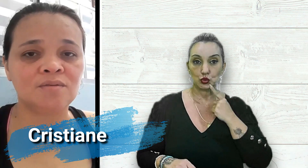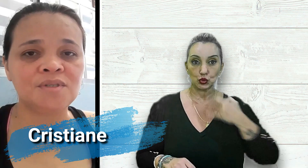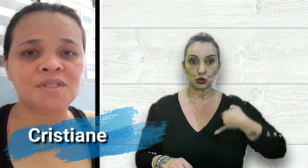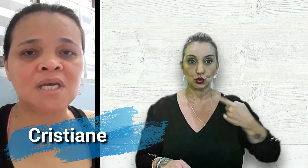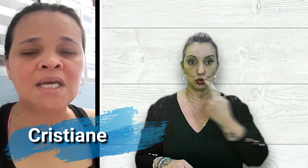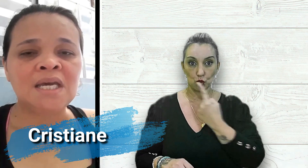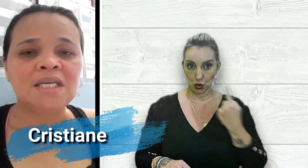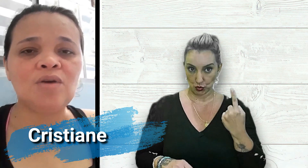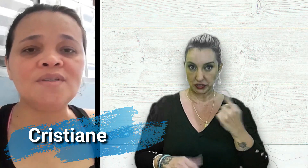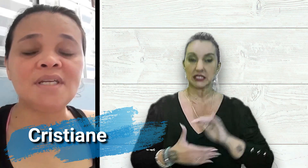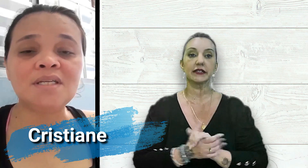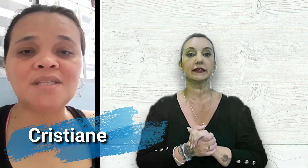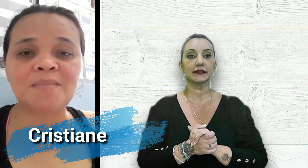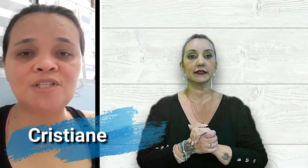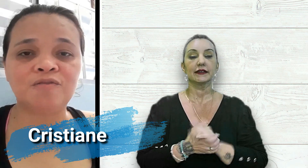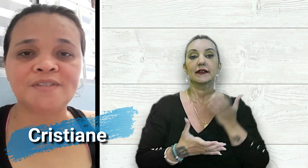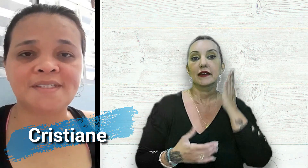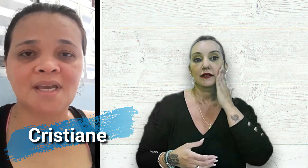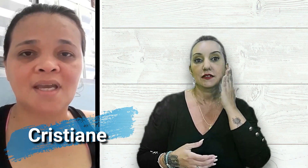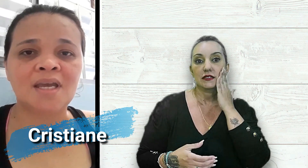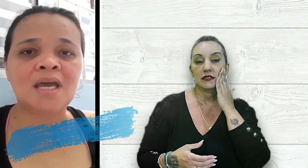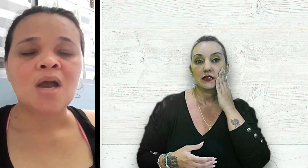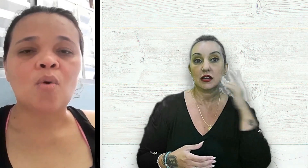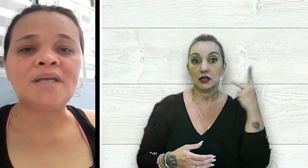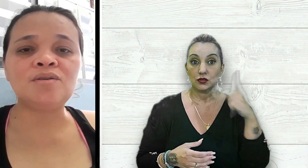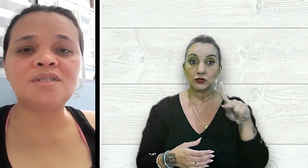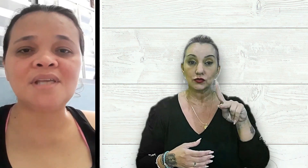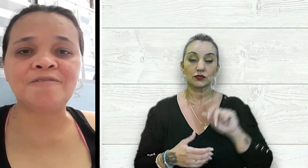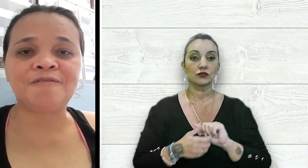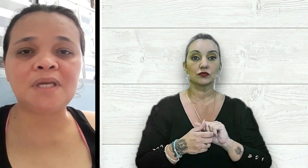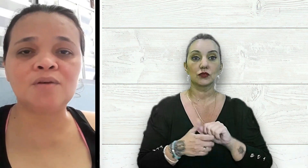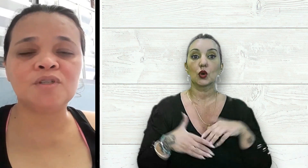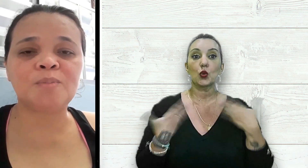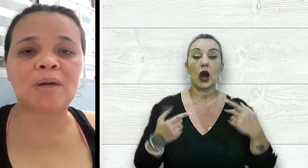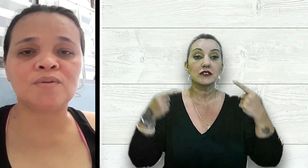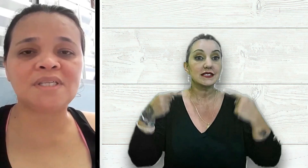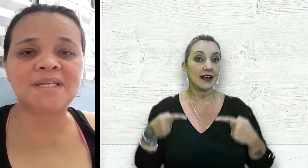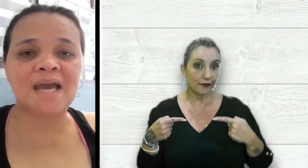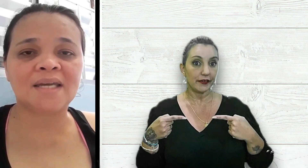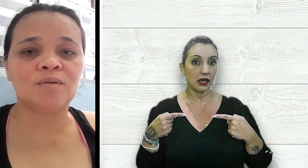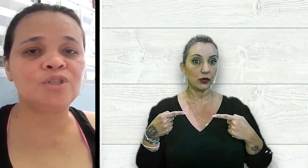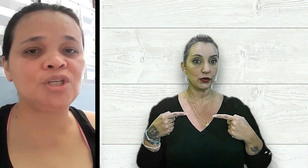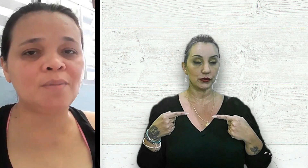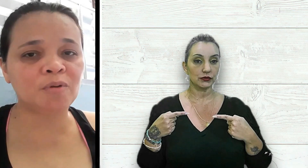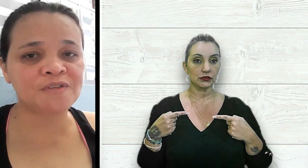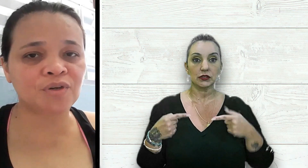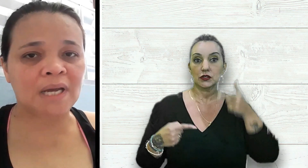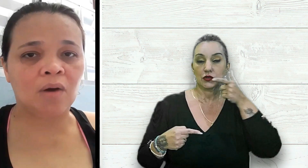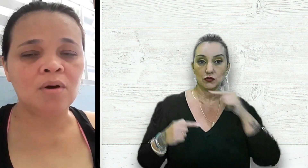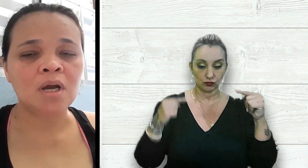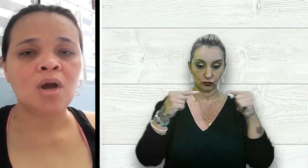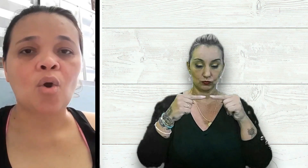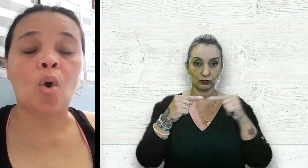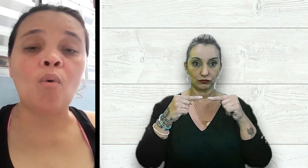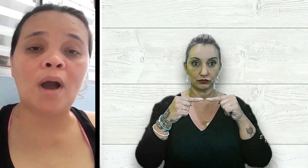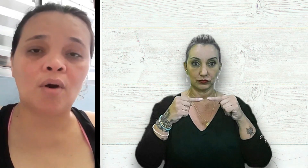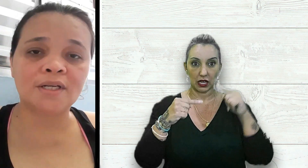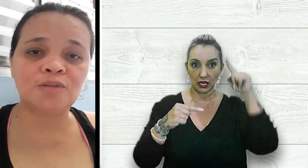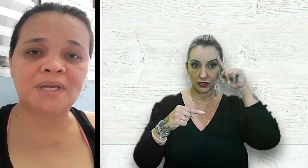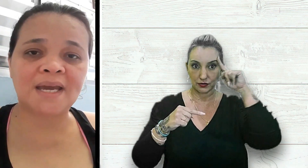anos, e eu gostaria de saber de você quais os desafios para conciliar a rotina profissional com a hora de brincar